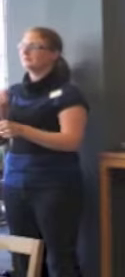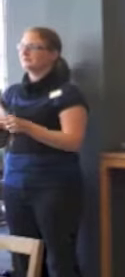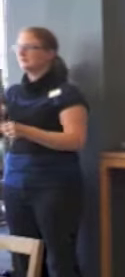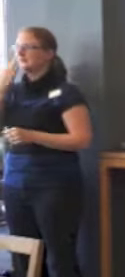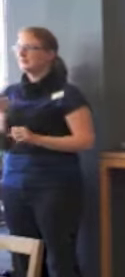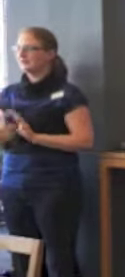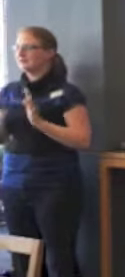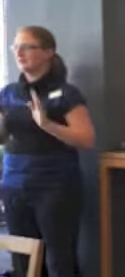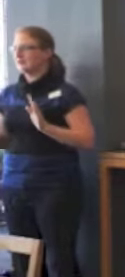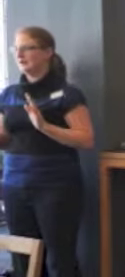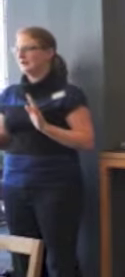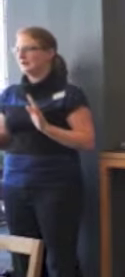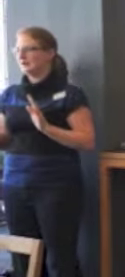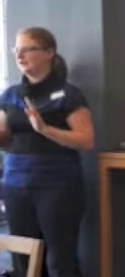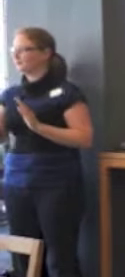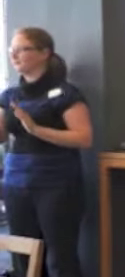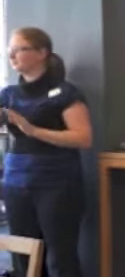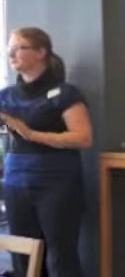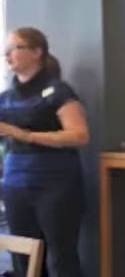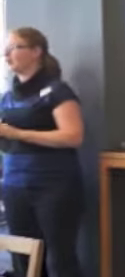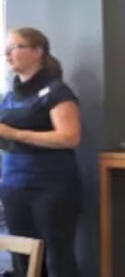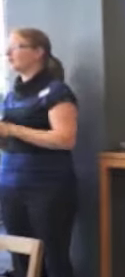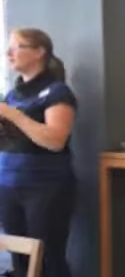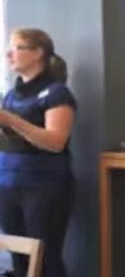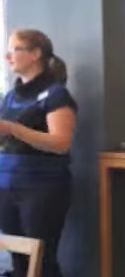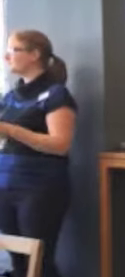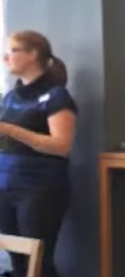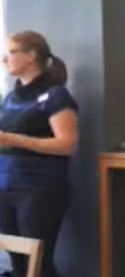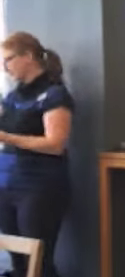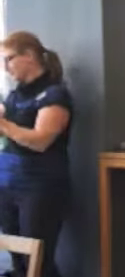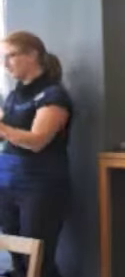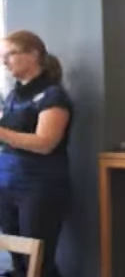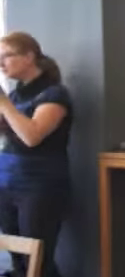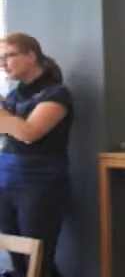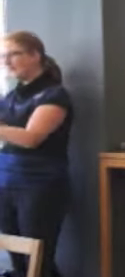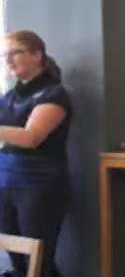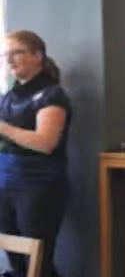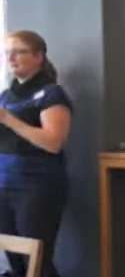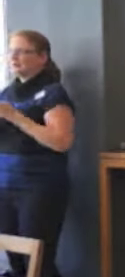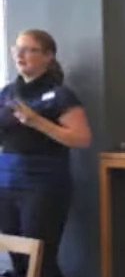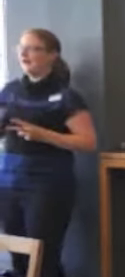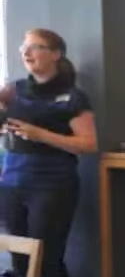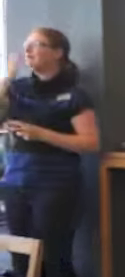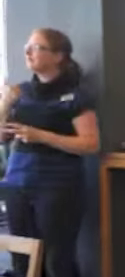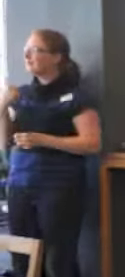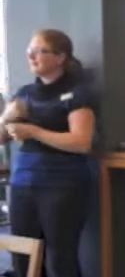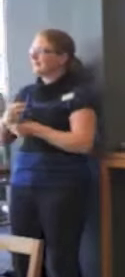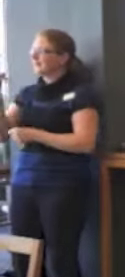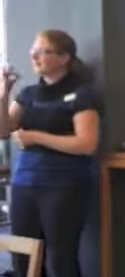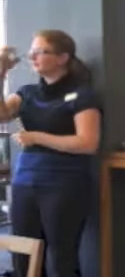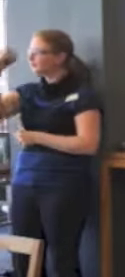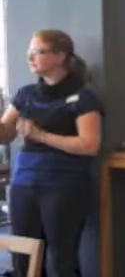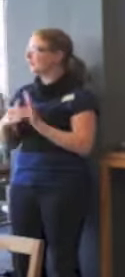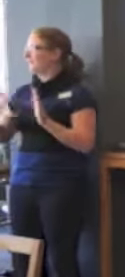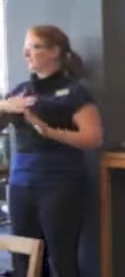för personer med olika förutsättningar, och att man jobbar så att alla kan producera 100% av sin förmåga. Det är